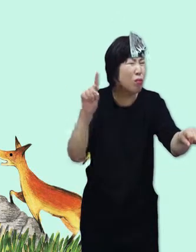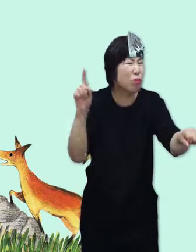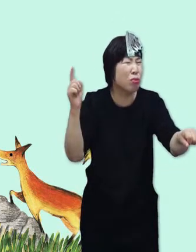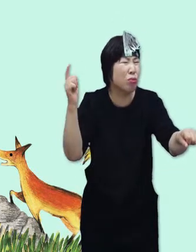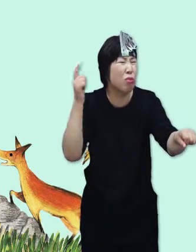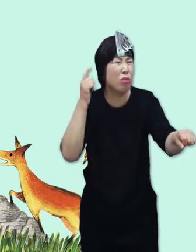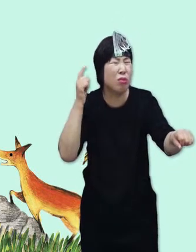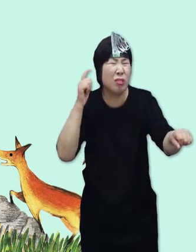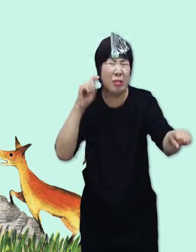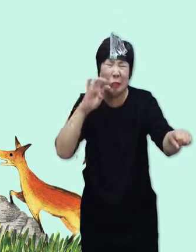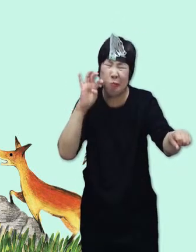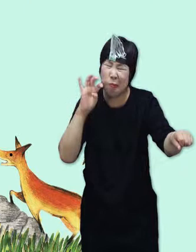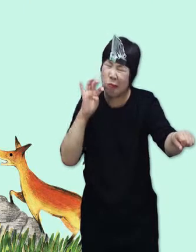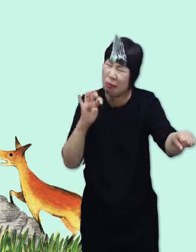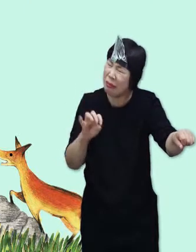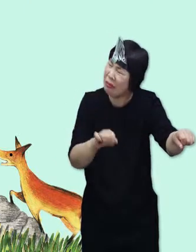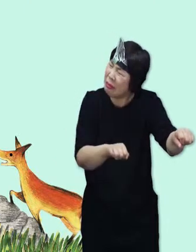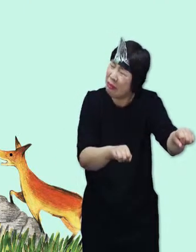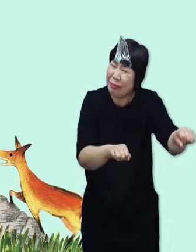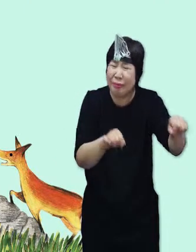이게 무슨 소리지?